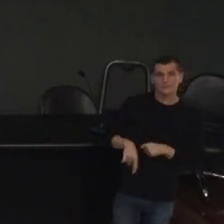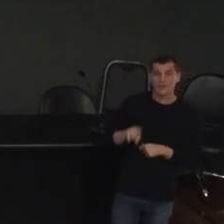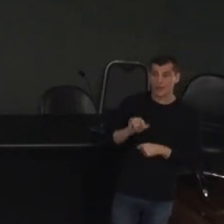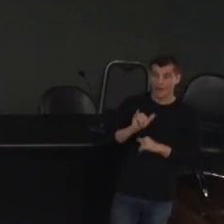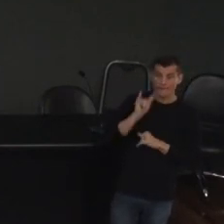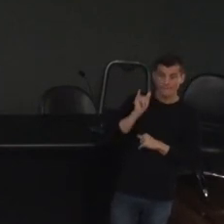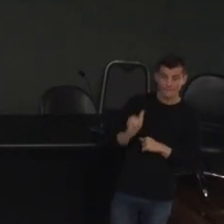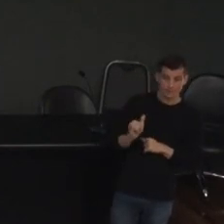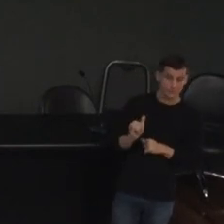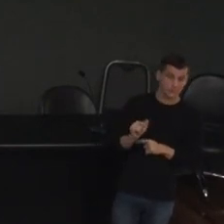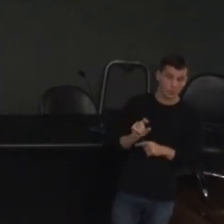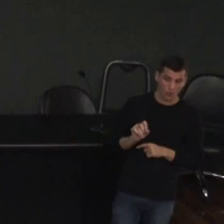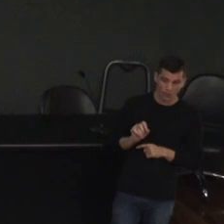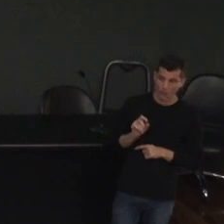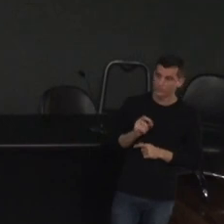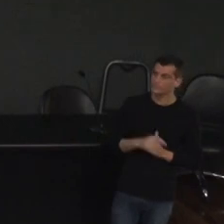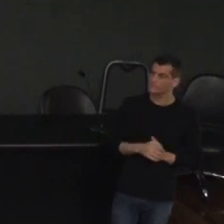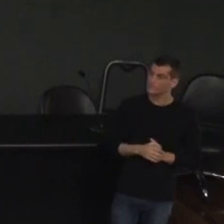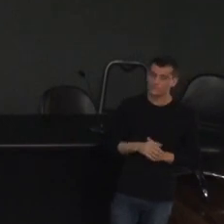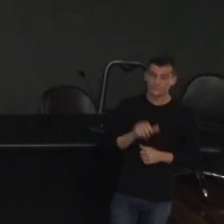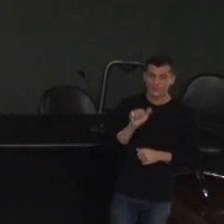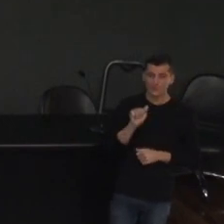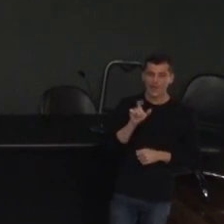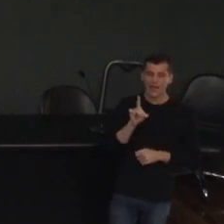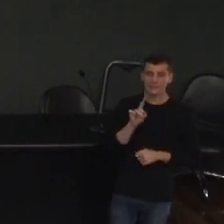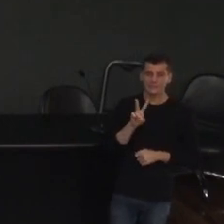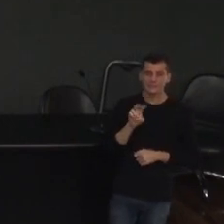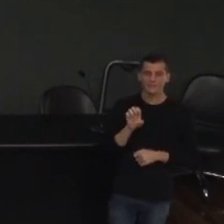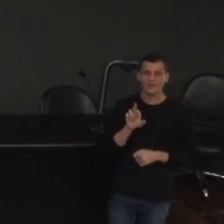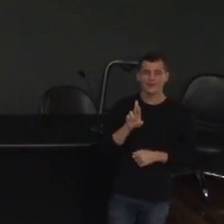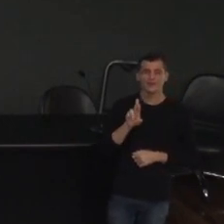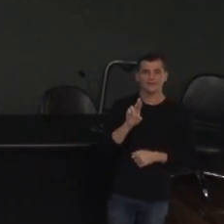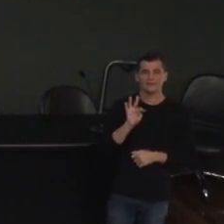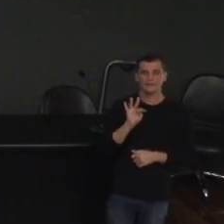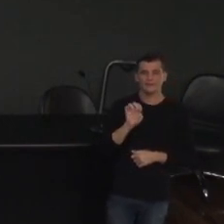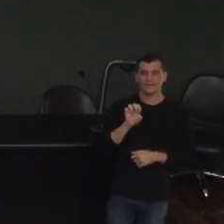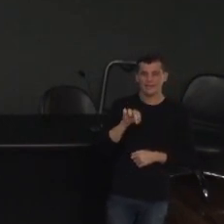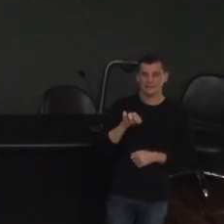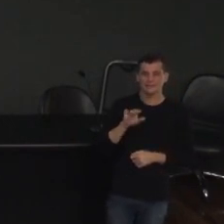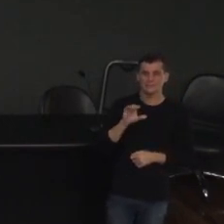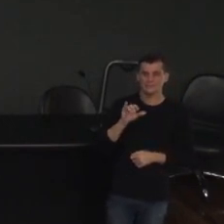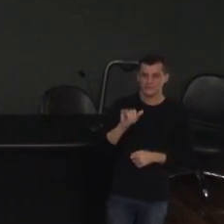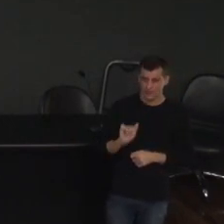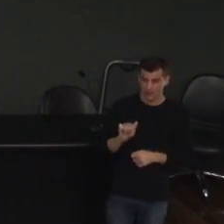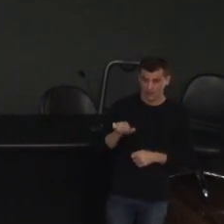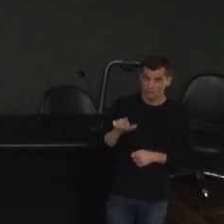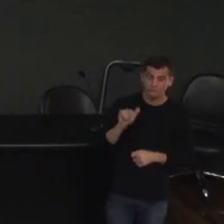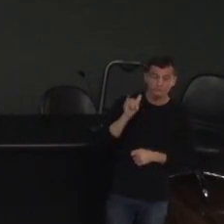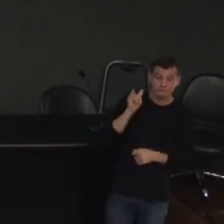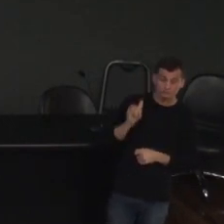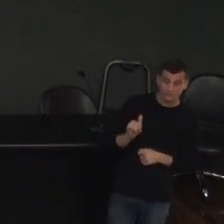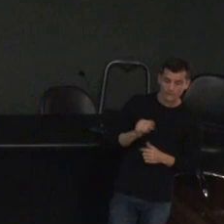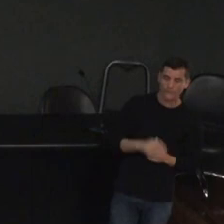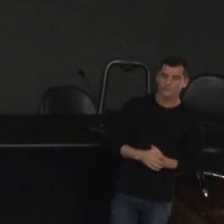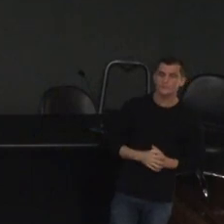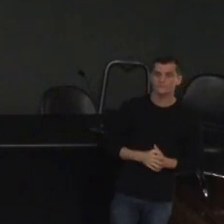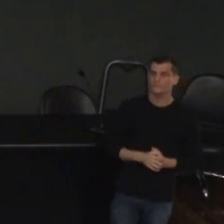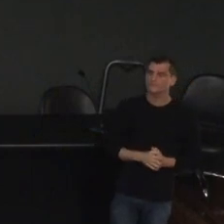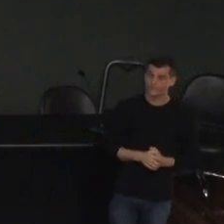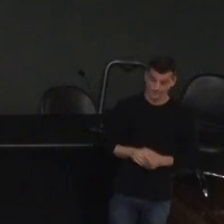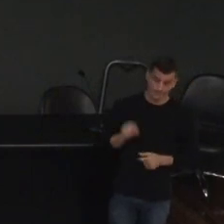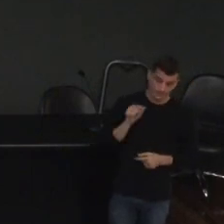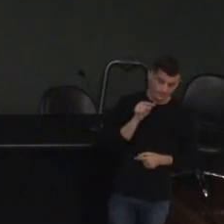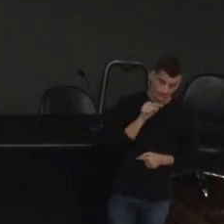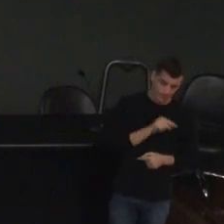advertência é uma sanção simples e é uma sanção quase que educativa do ponto de vista da lei né mas é bem